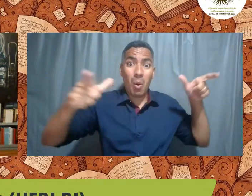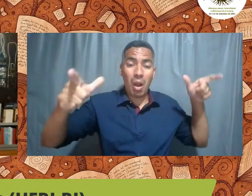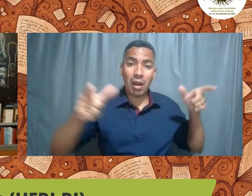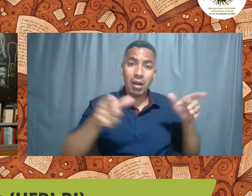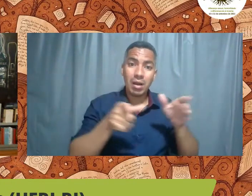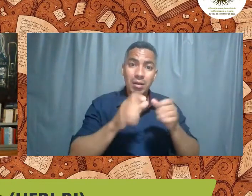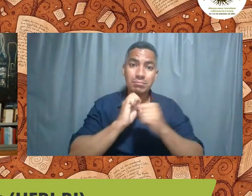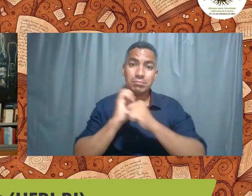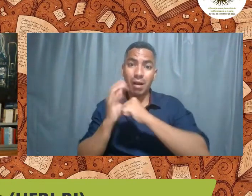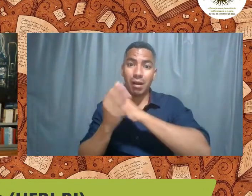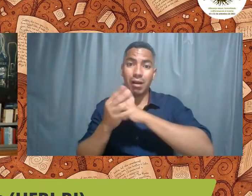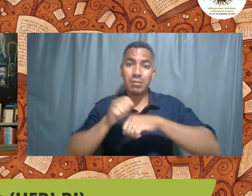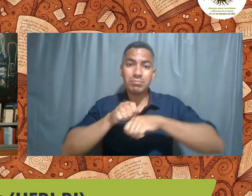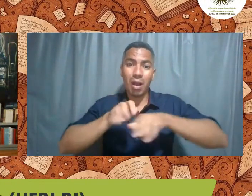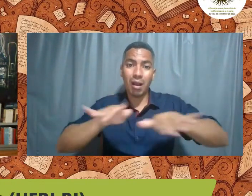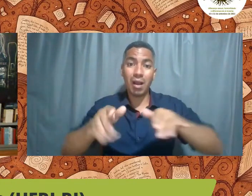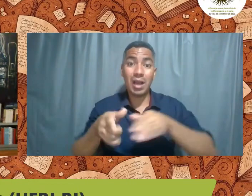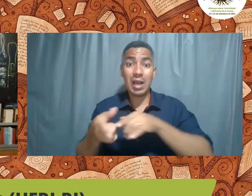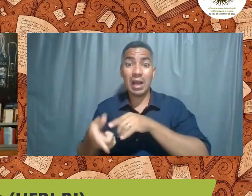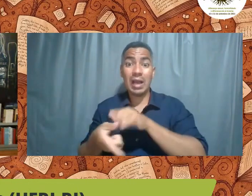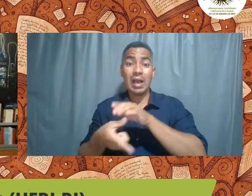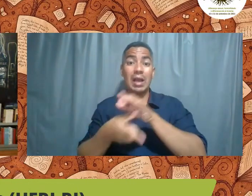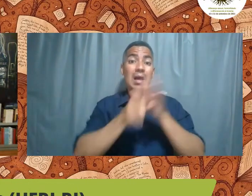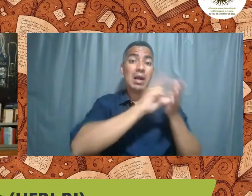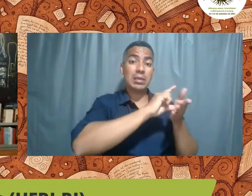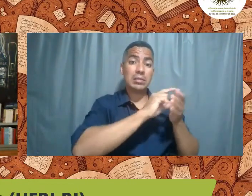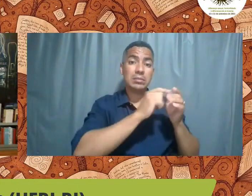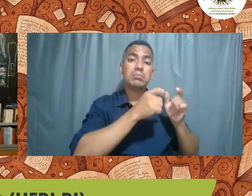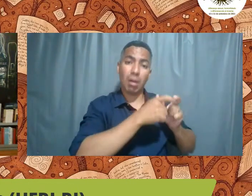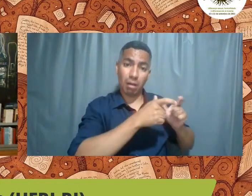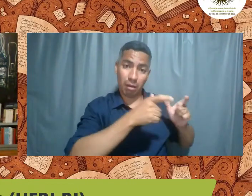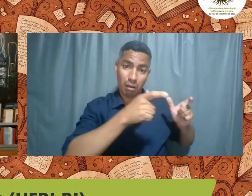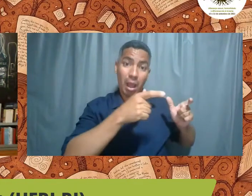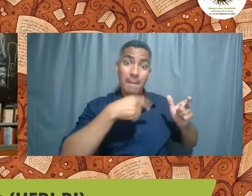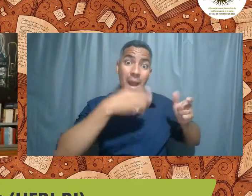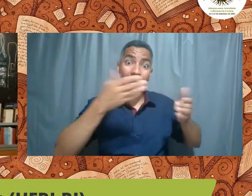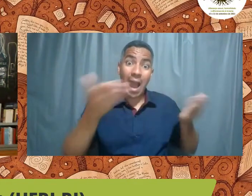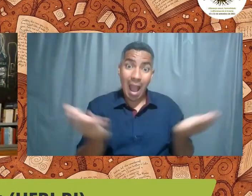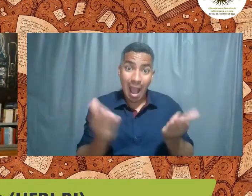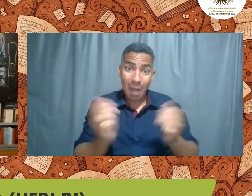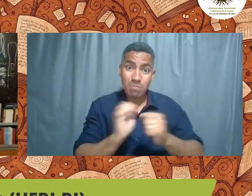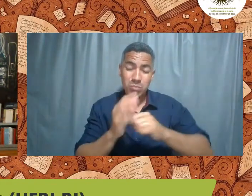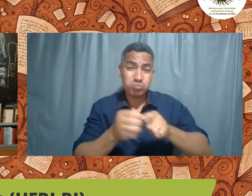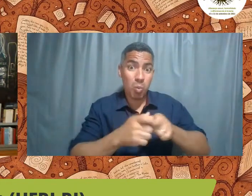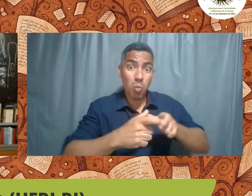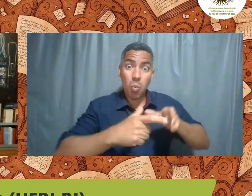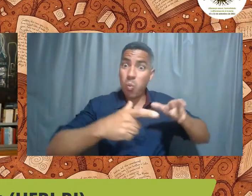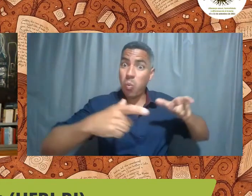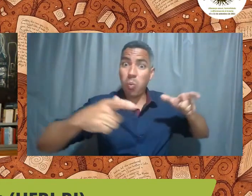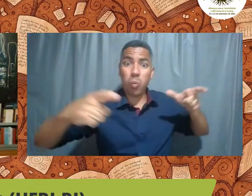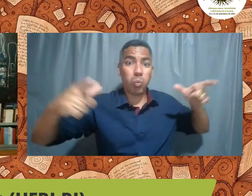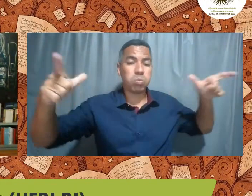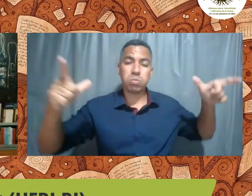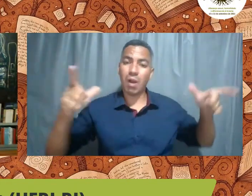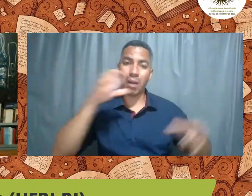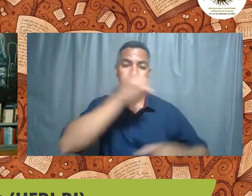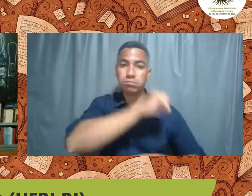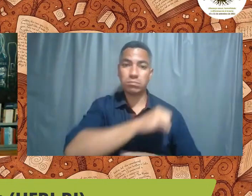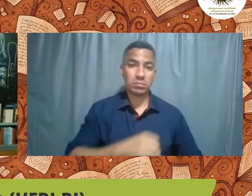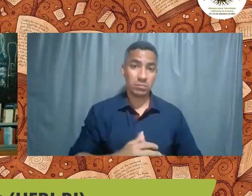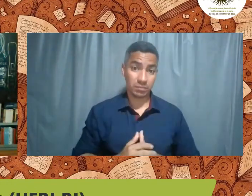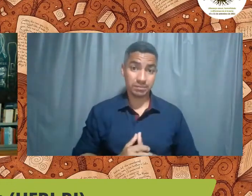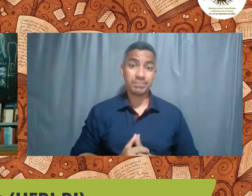esquecer ainda, para complementar ainda mais esse quadro, evidentemente, né, o que estou dizendo agora, não é a Anna Hagner,